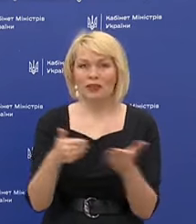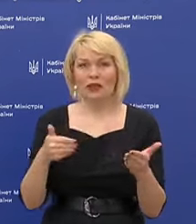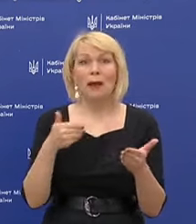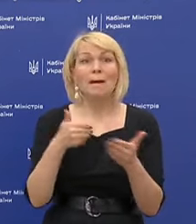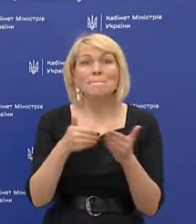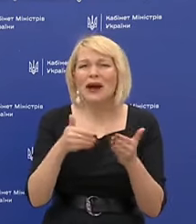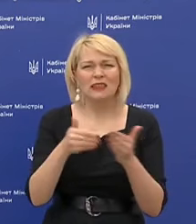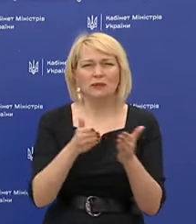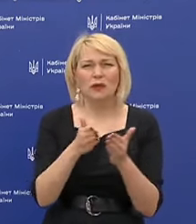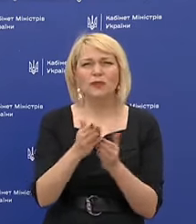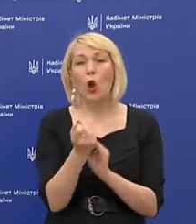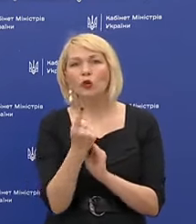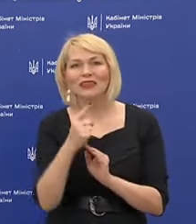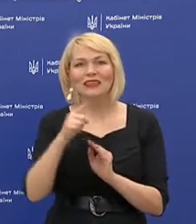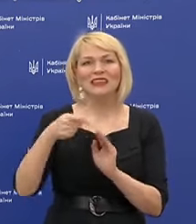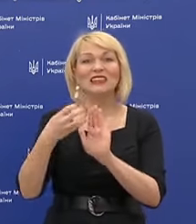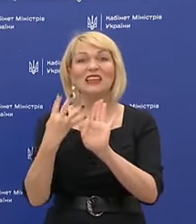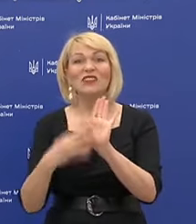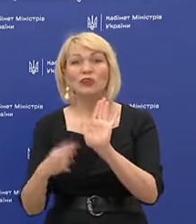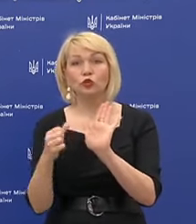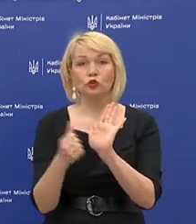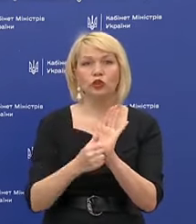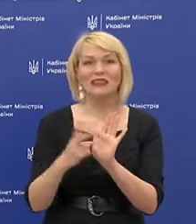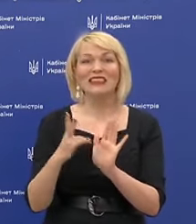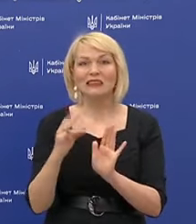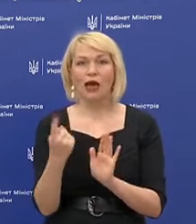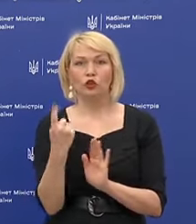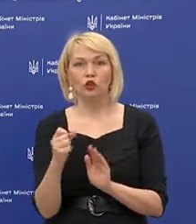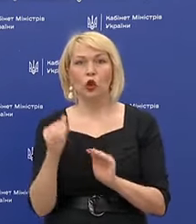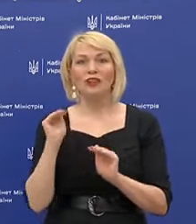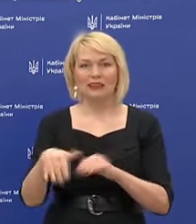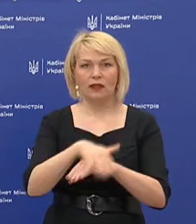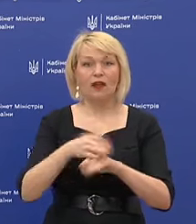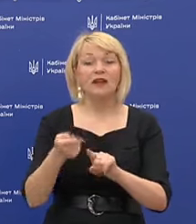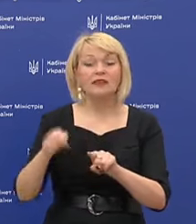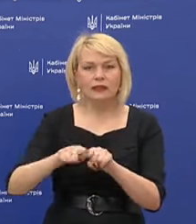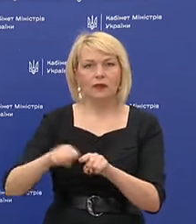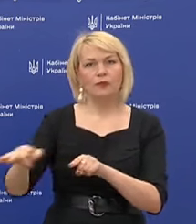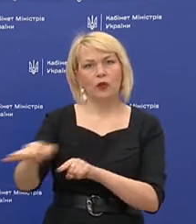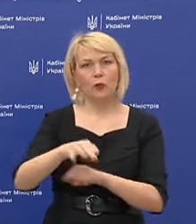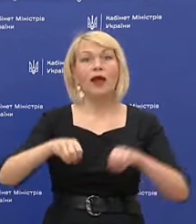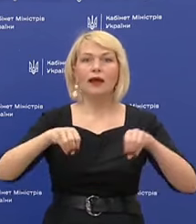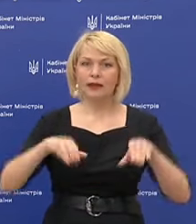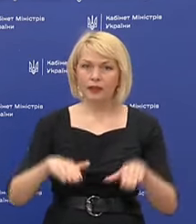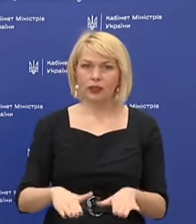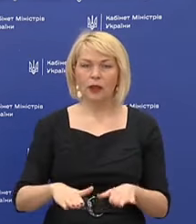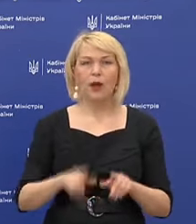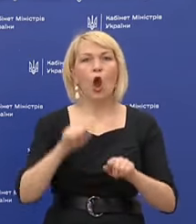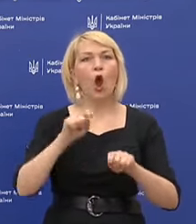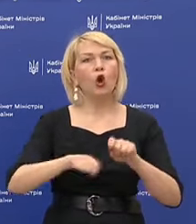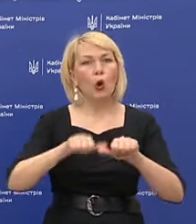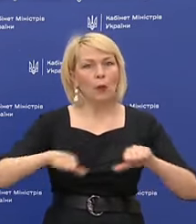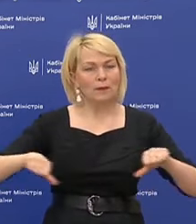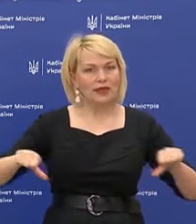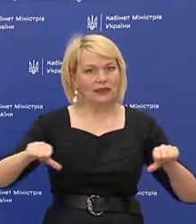майже проходить, 11,96 на 100 тисяч населення. Тобто в цих областях рішеннями комісії ТЕБ